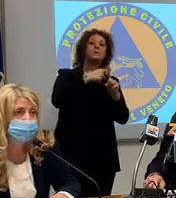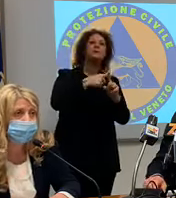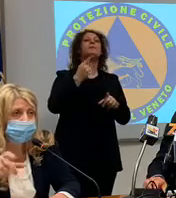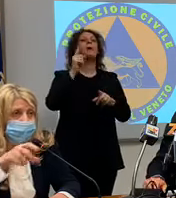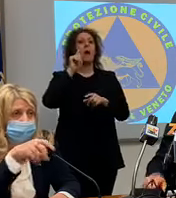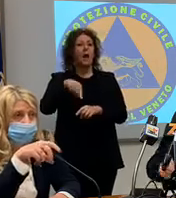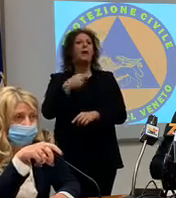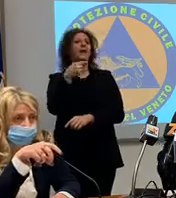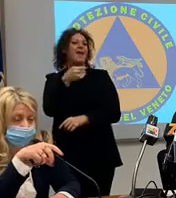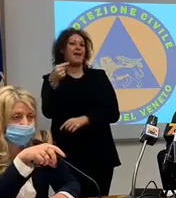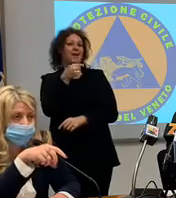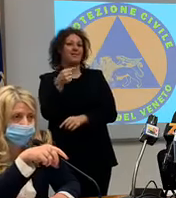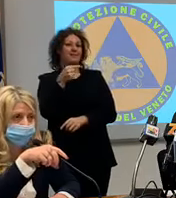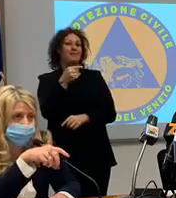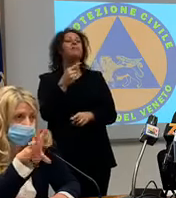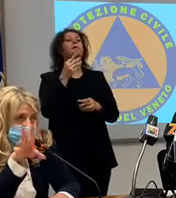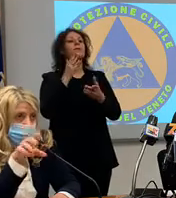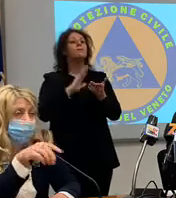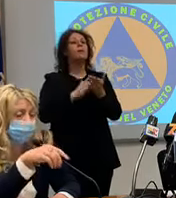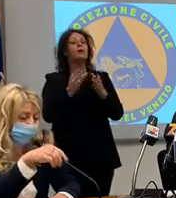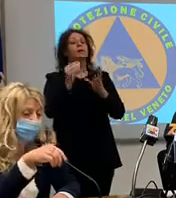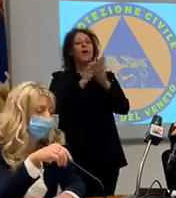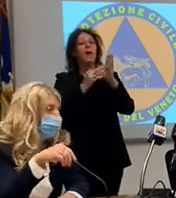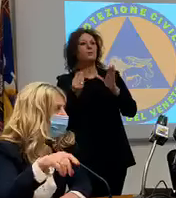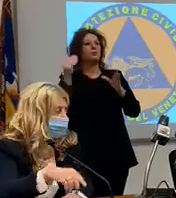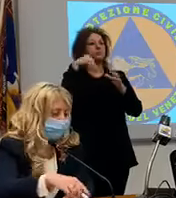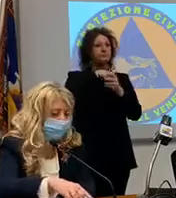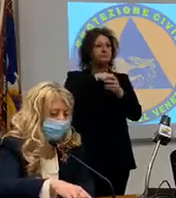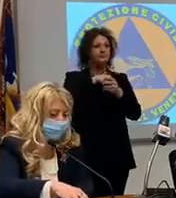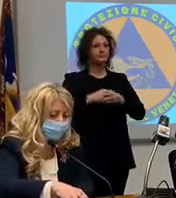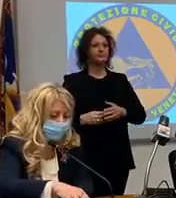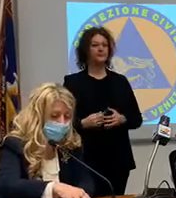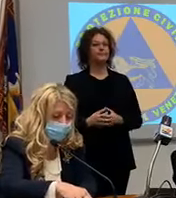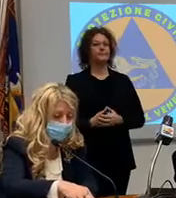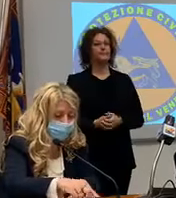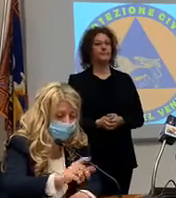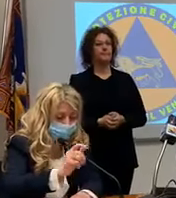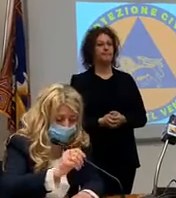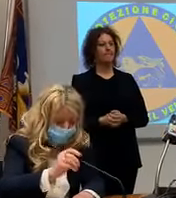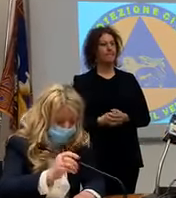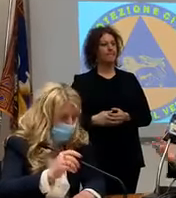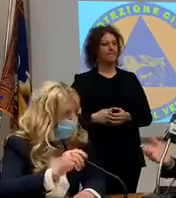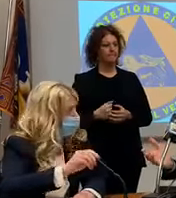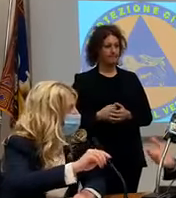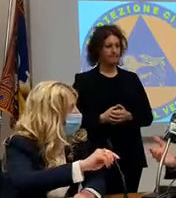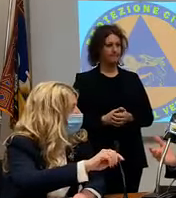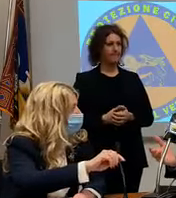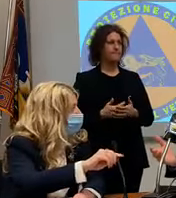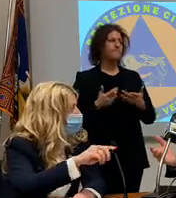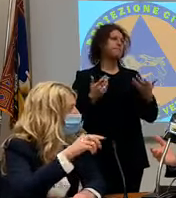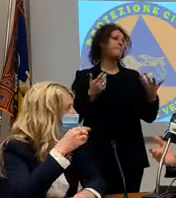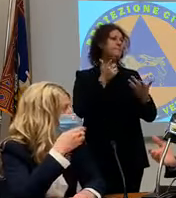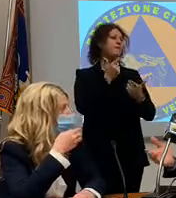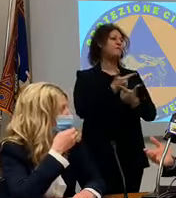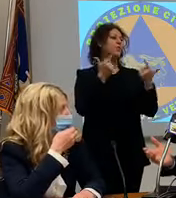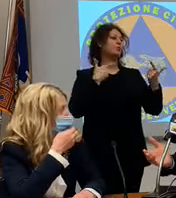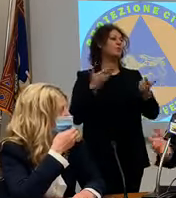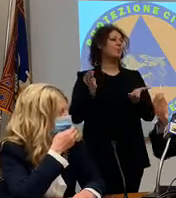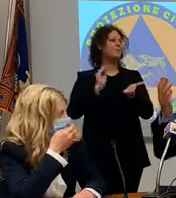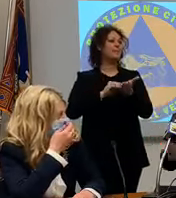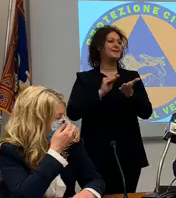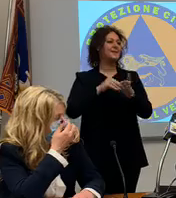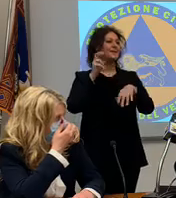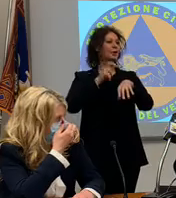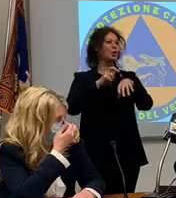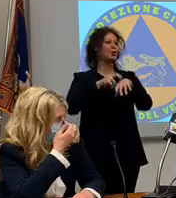fai e che risultano negativi sufficiente Grazie Beh abbiamo avuto anche la fortuna di avere la dottoressa russo che